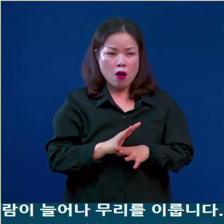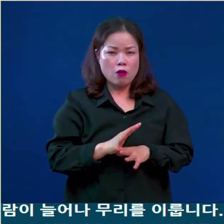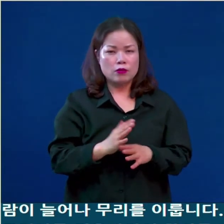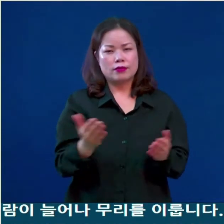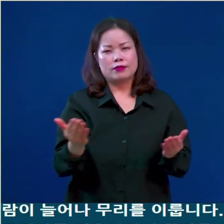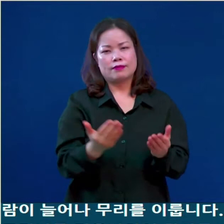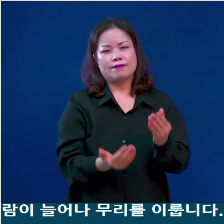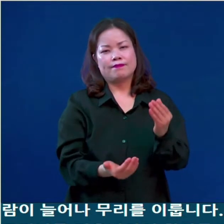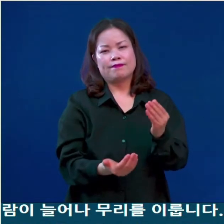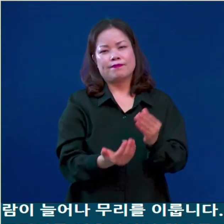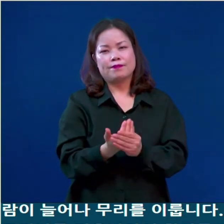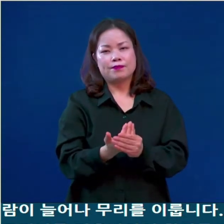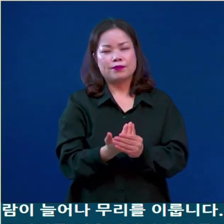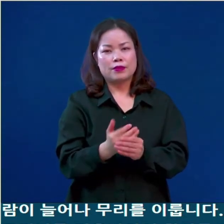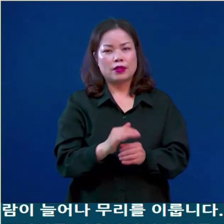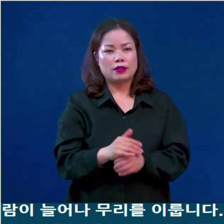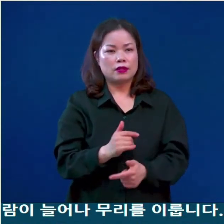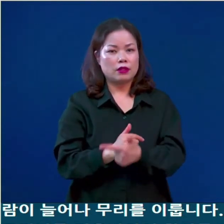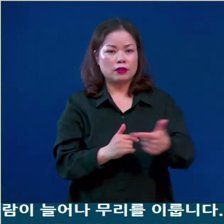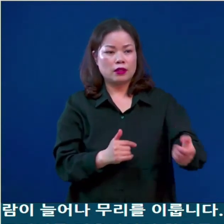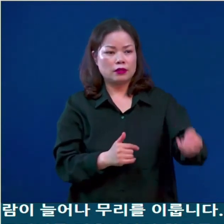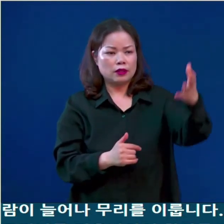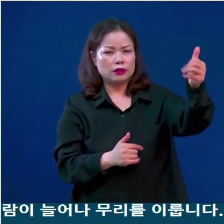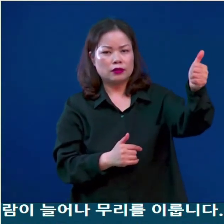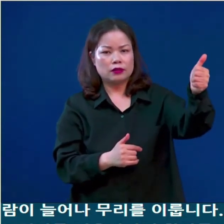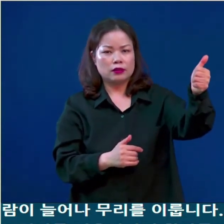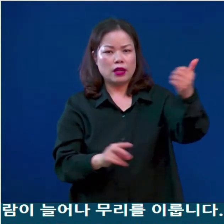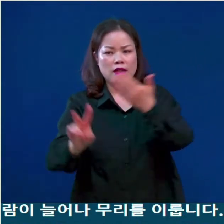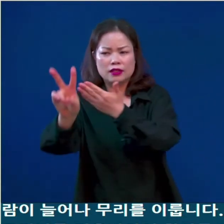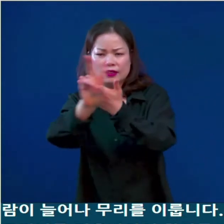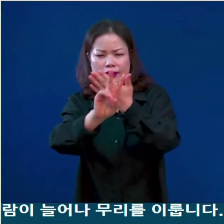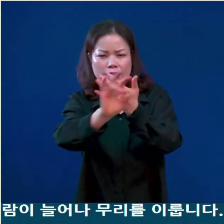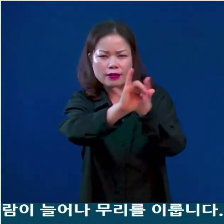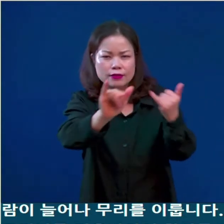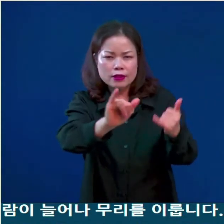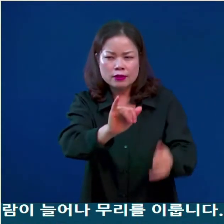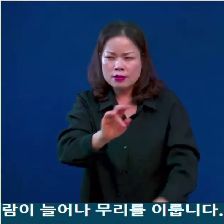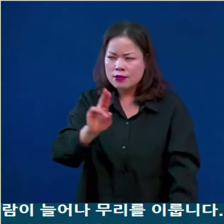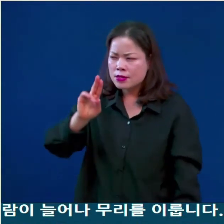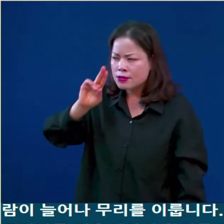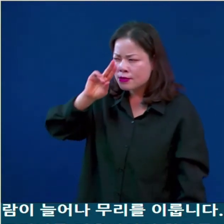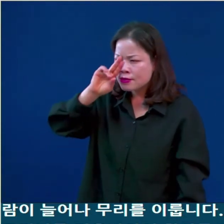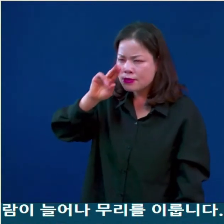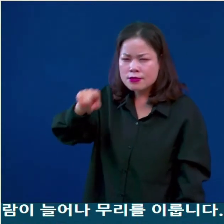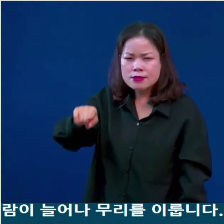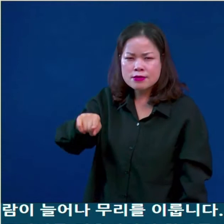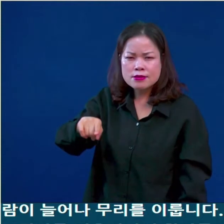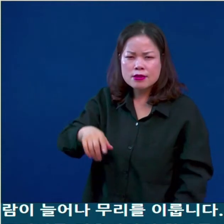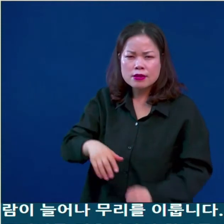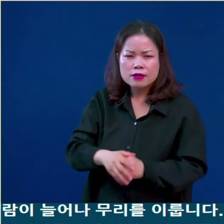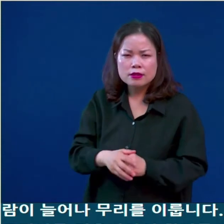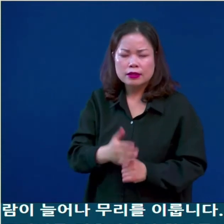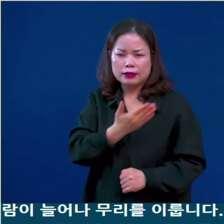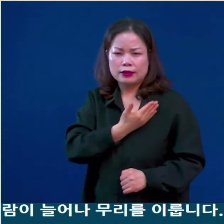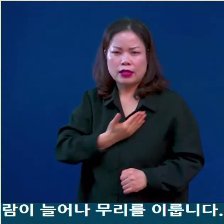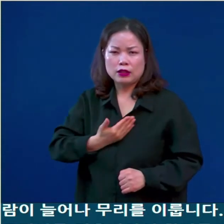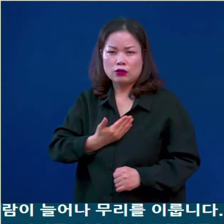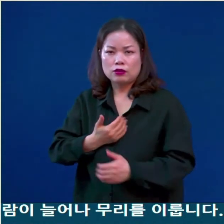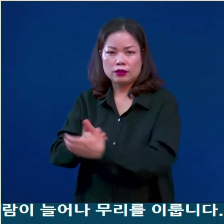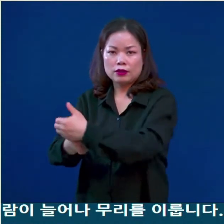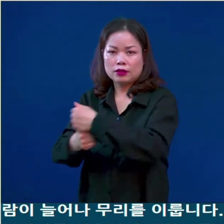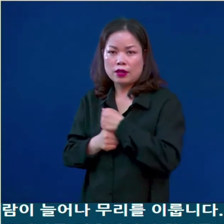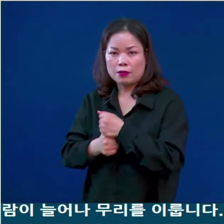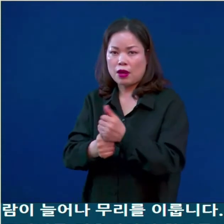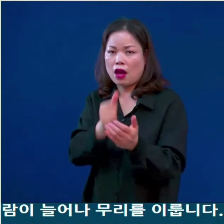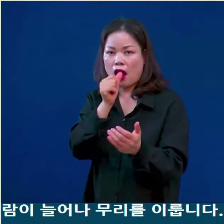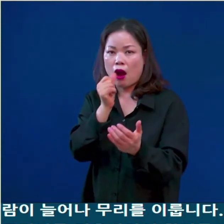것이죠. 그러자 대제사장과 사두개인들은 시기에 가득 차서 사도들을 잡아오게